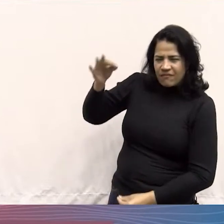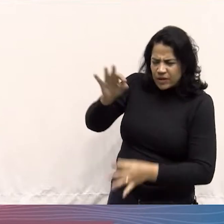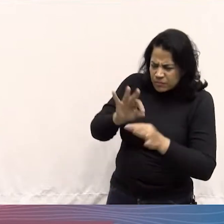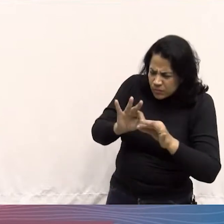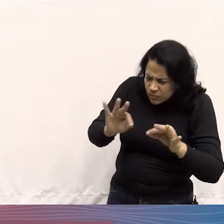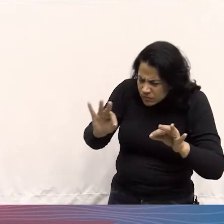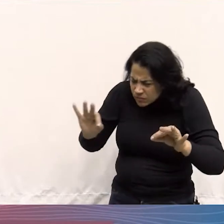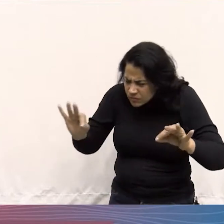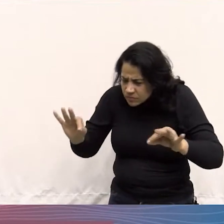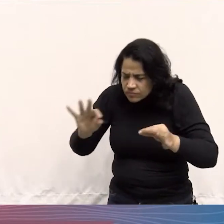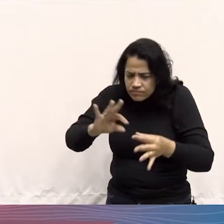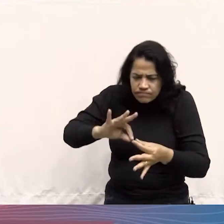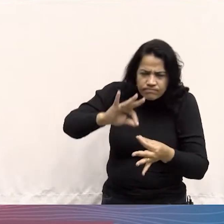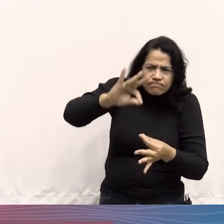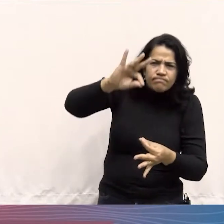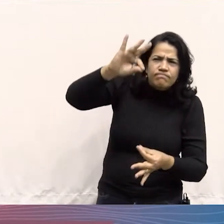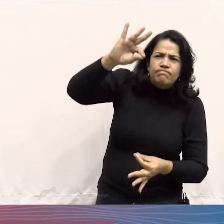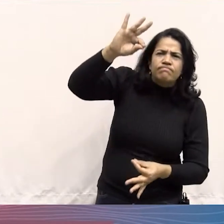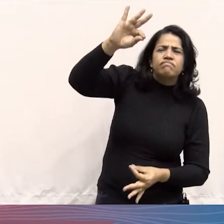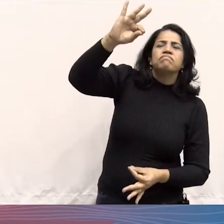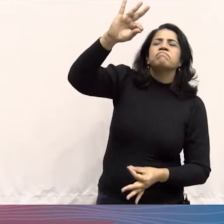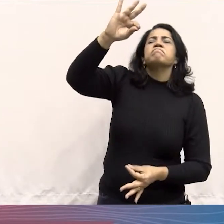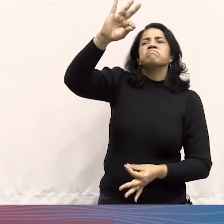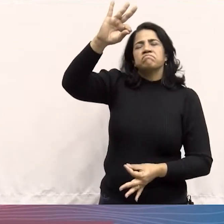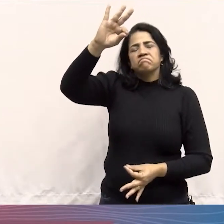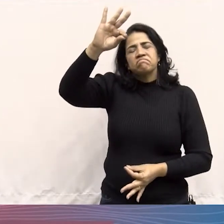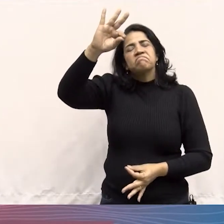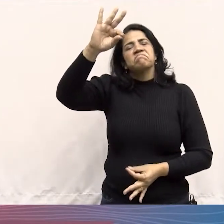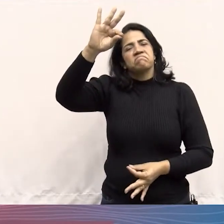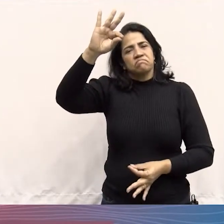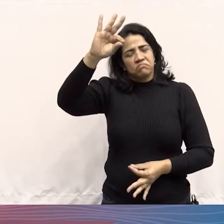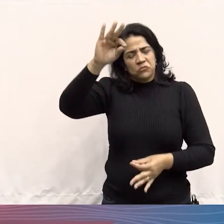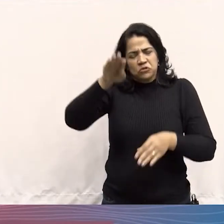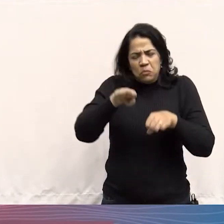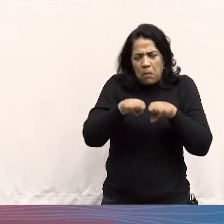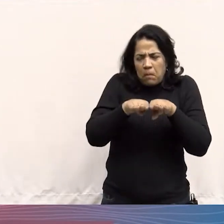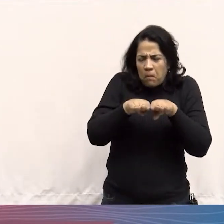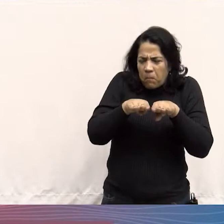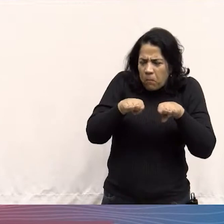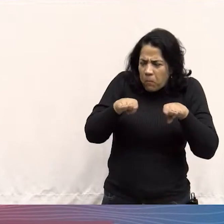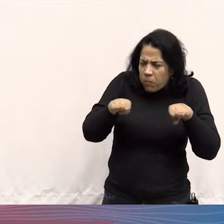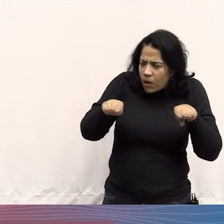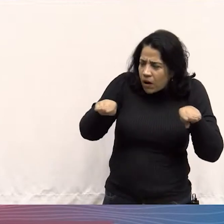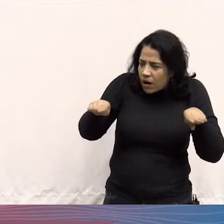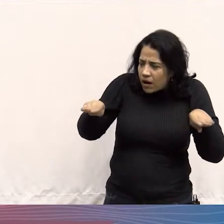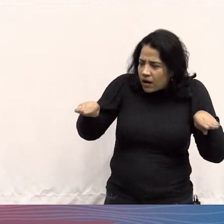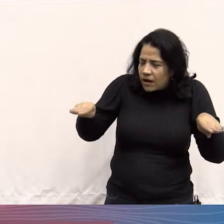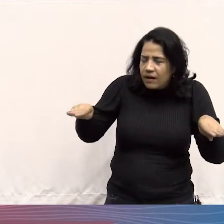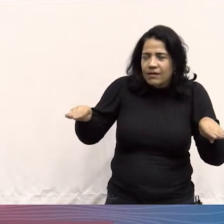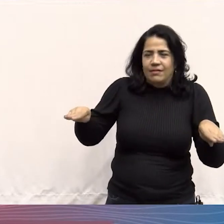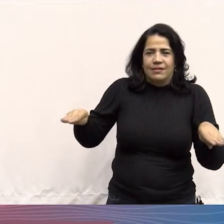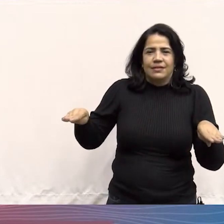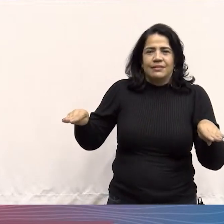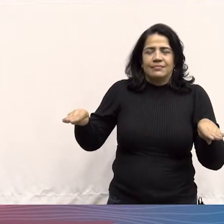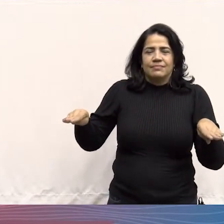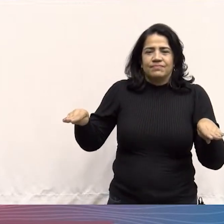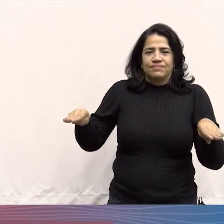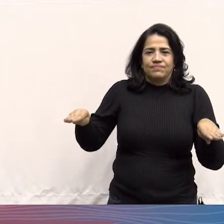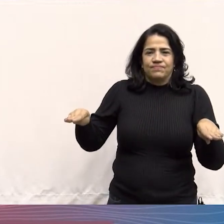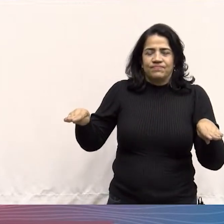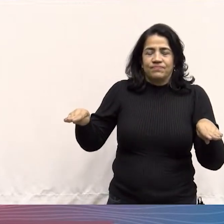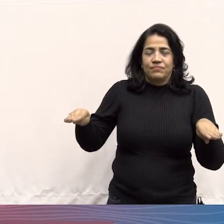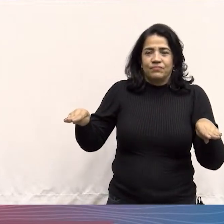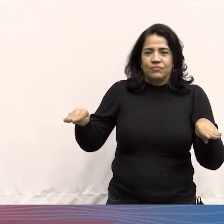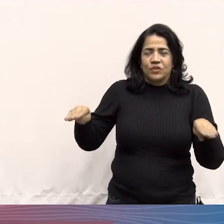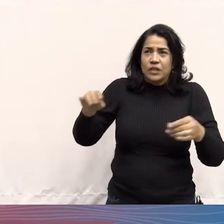12.000 estádios. O seu comprimento, largura, não é só largura,